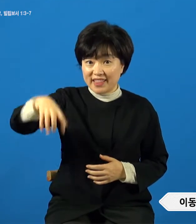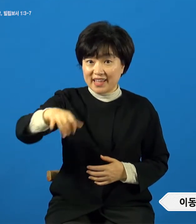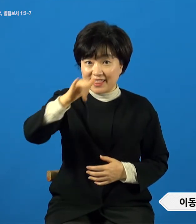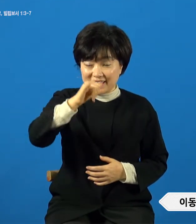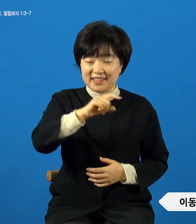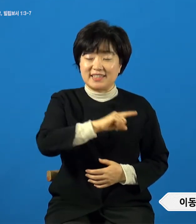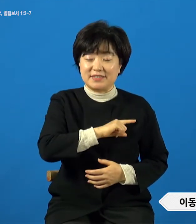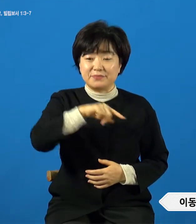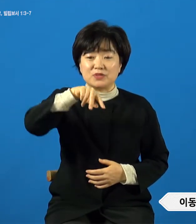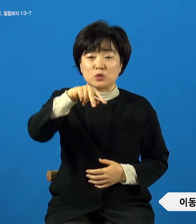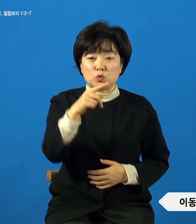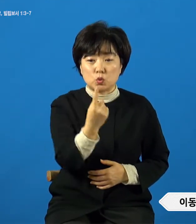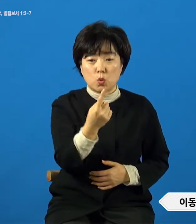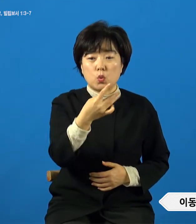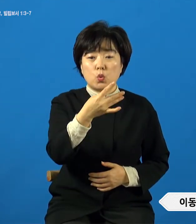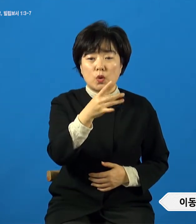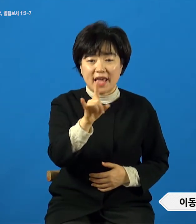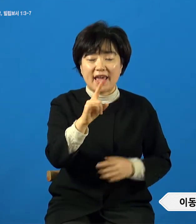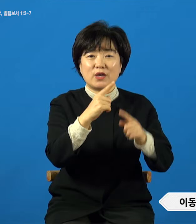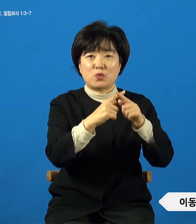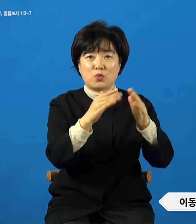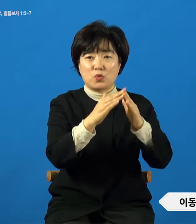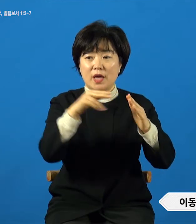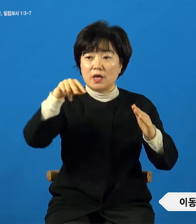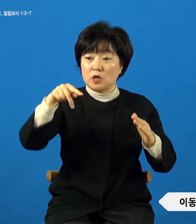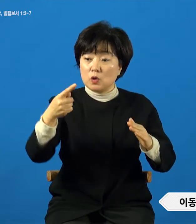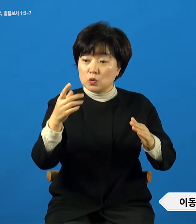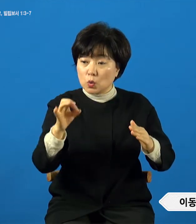혹은 송천교회라고 불리워지는 교회입니다.